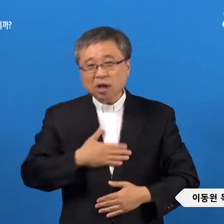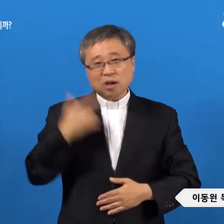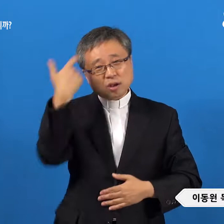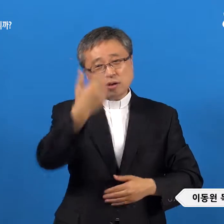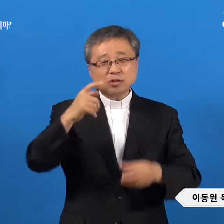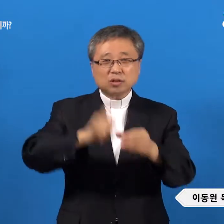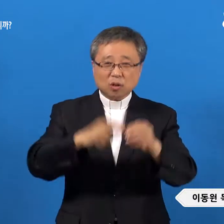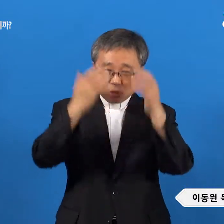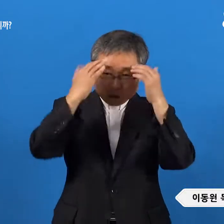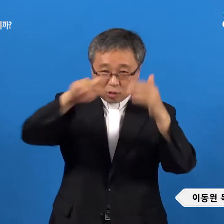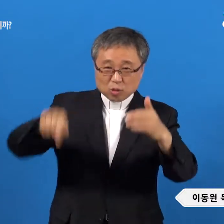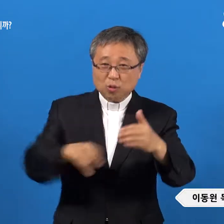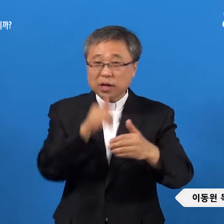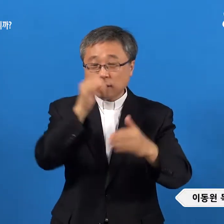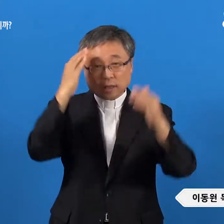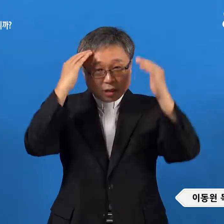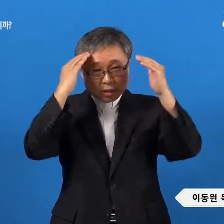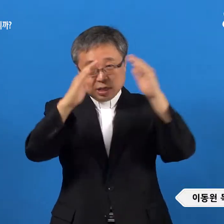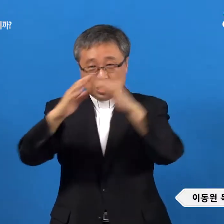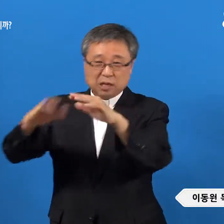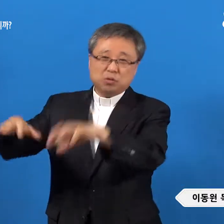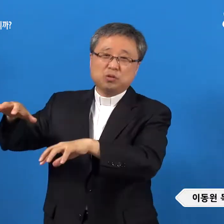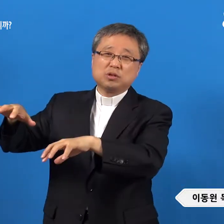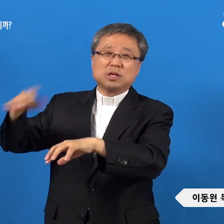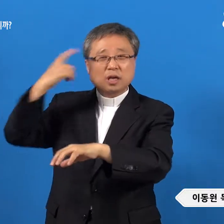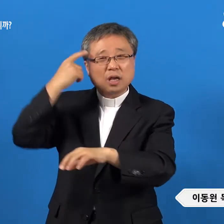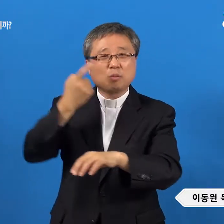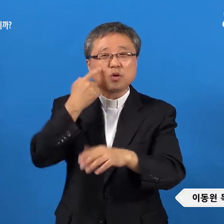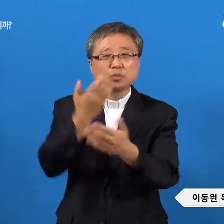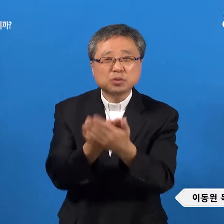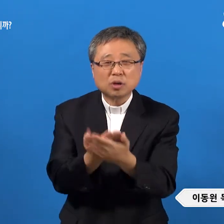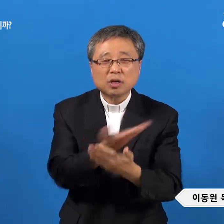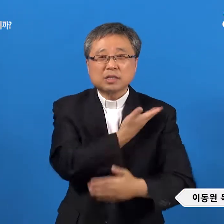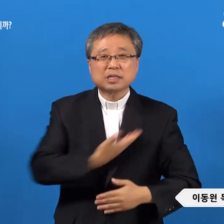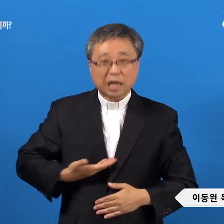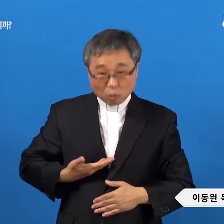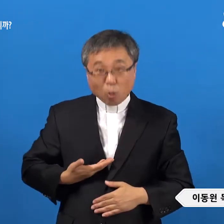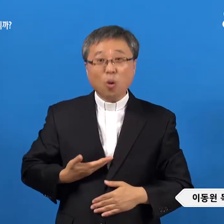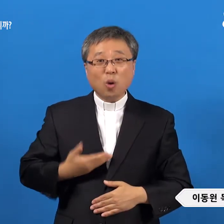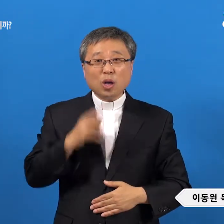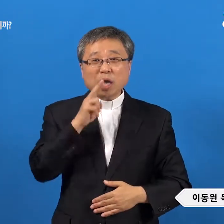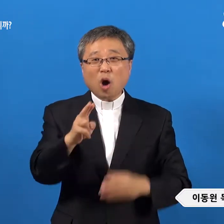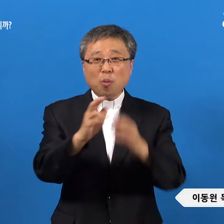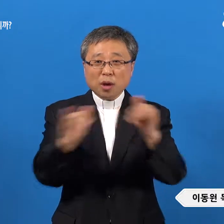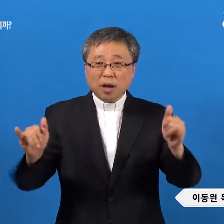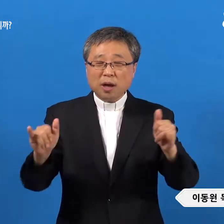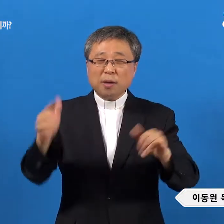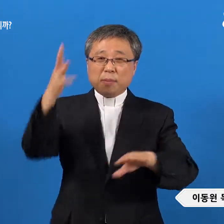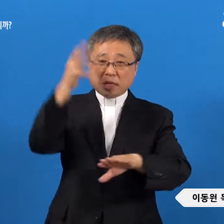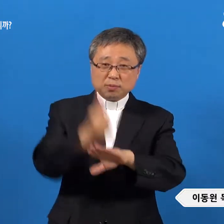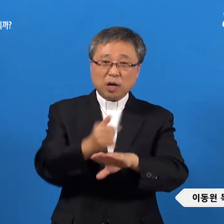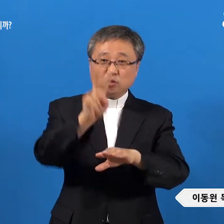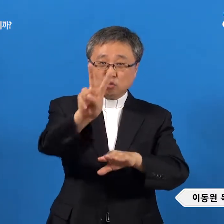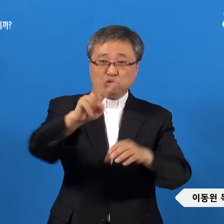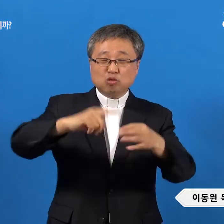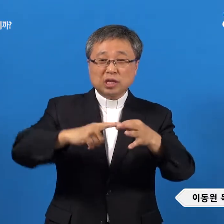있는 이웃들도 생각해 보십시오. 사도 야고보는 야고보서의 마지막 두 구절을 이런